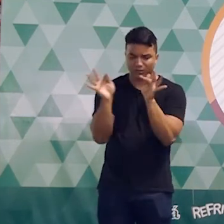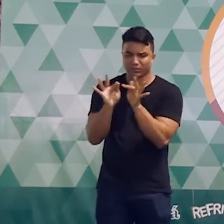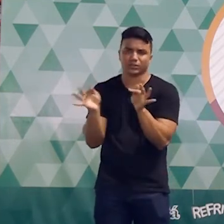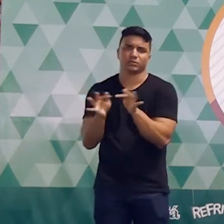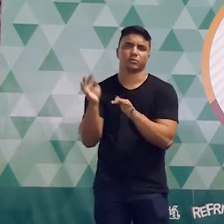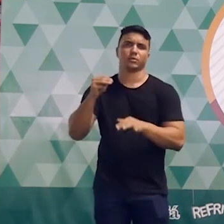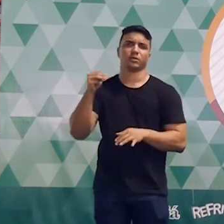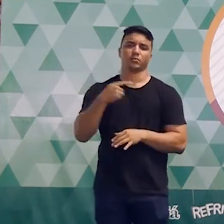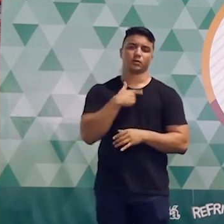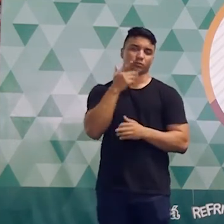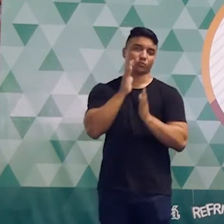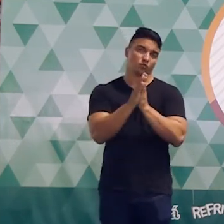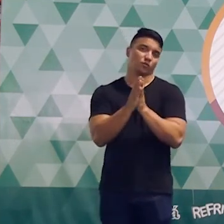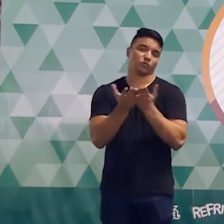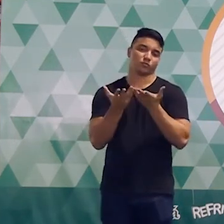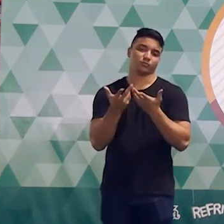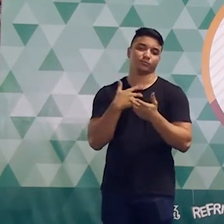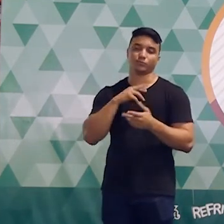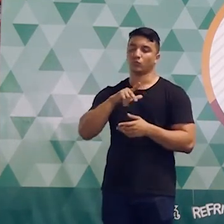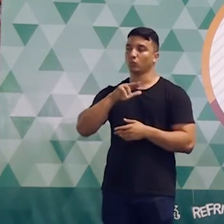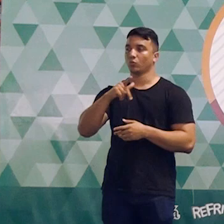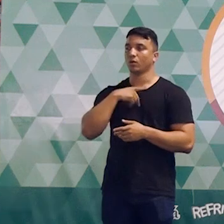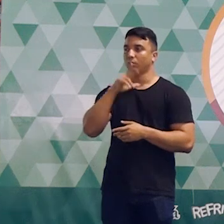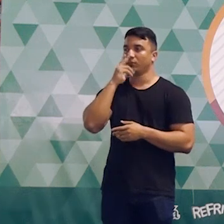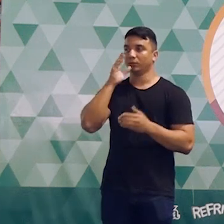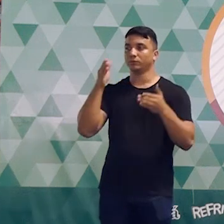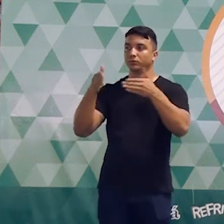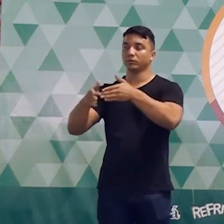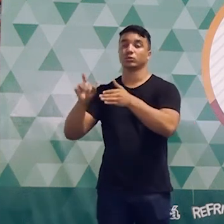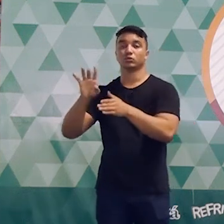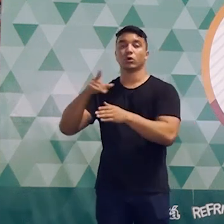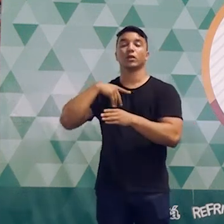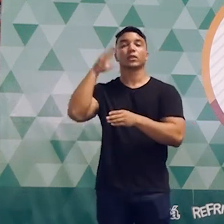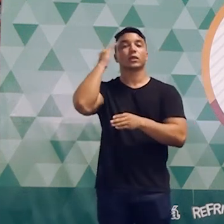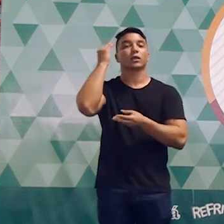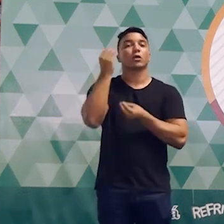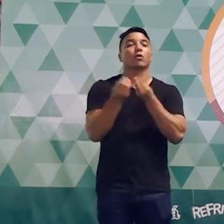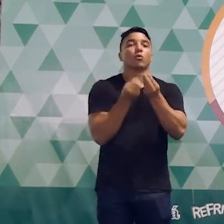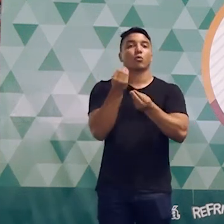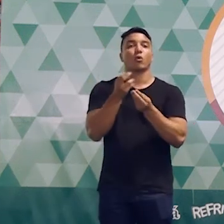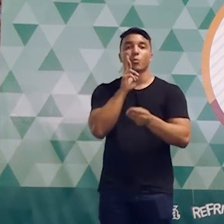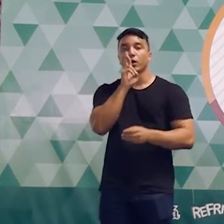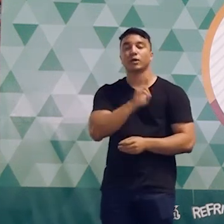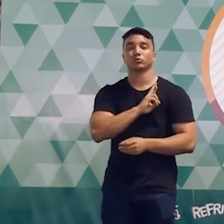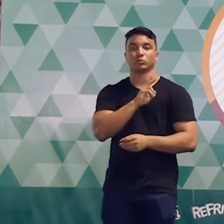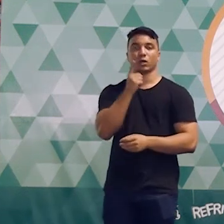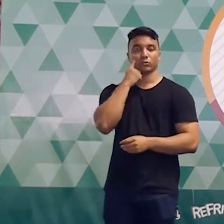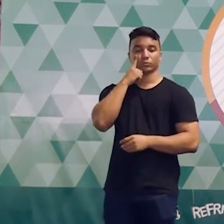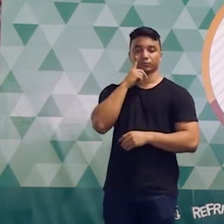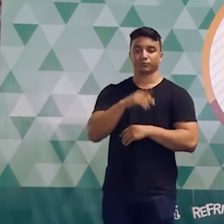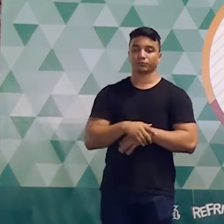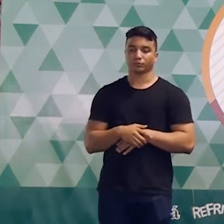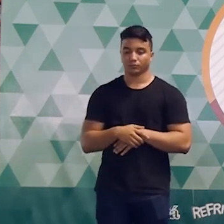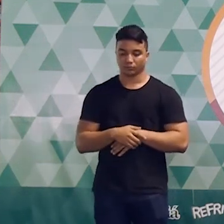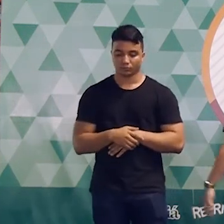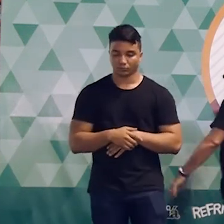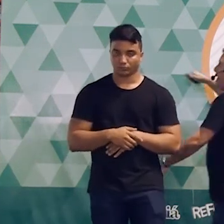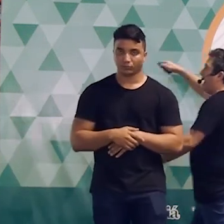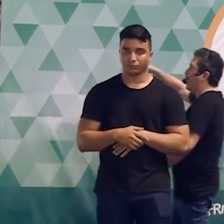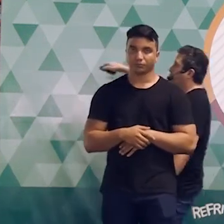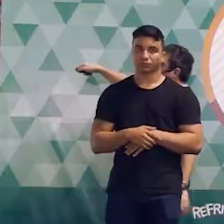na matemática, então, por favor, não vão muito para esse lado. A ideia aqui é entender qual é o resultado. Ou seja, presta atenção